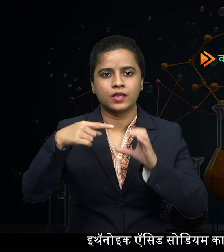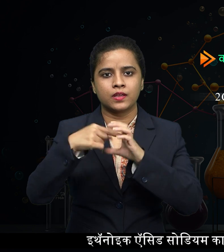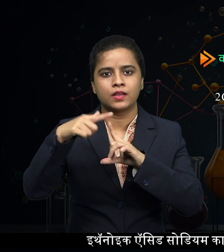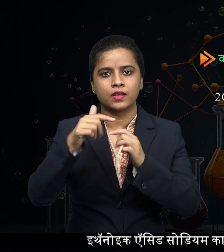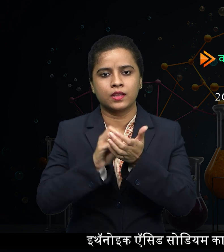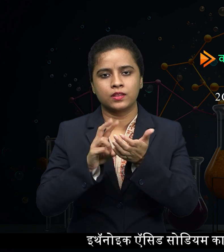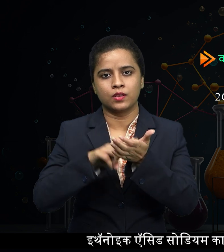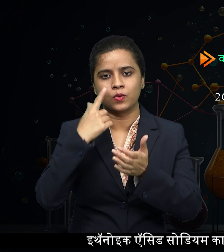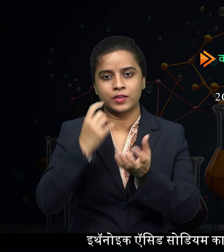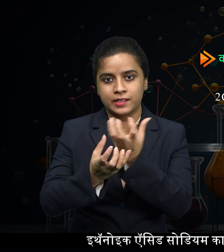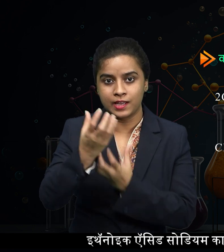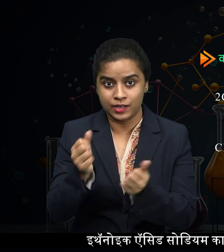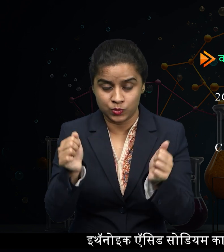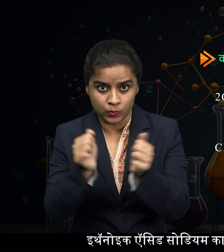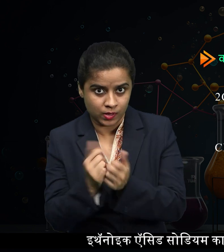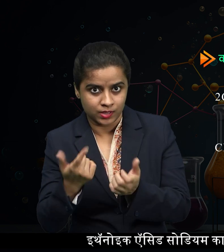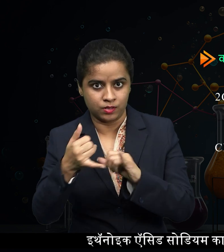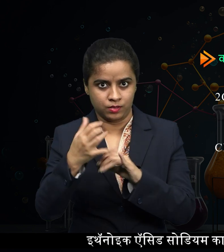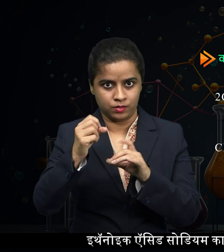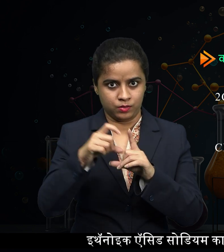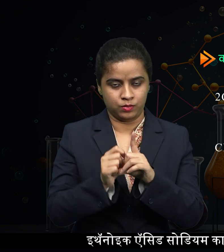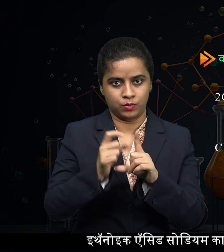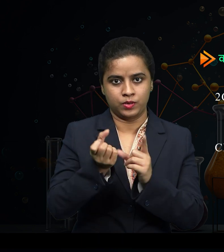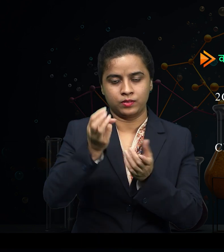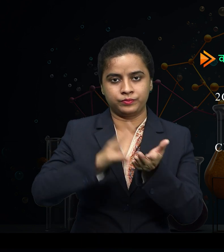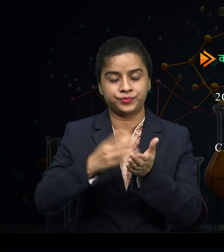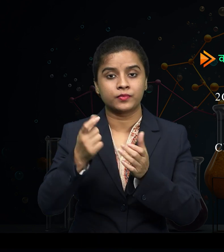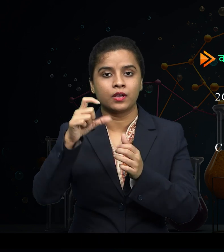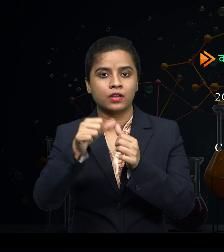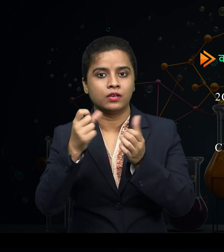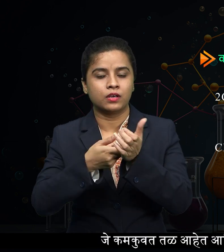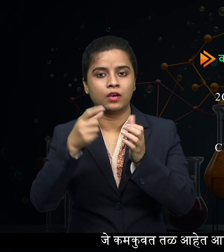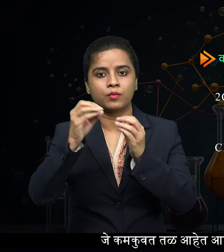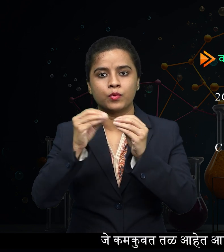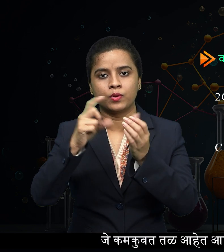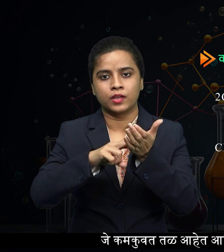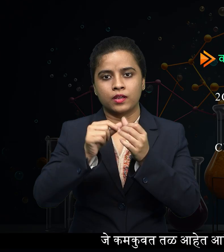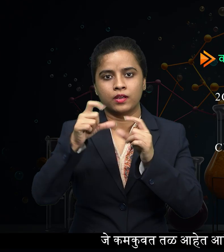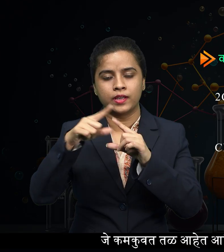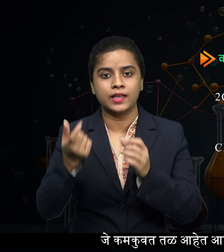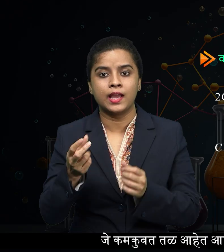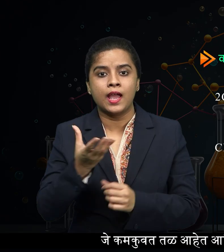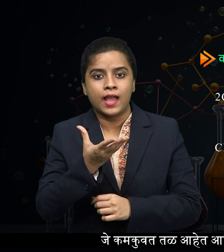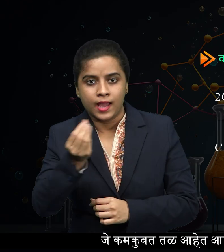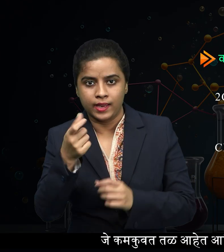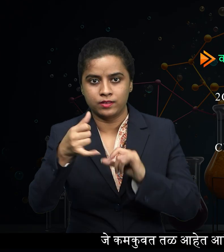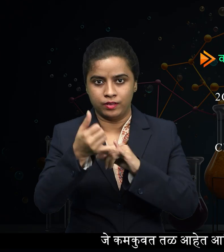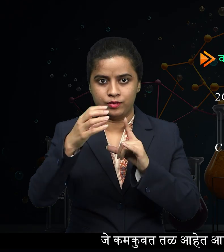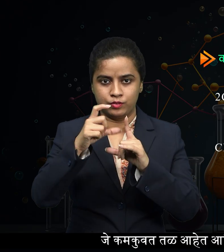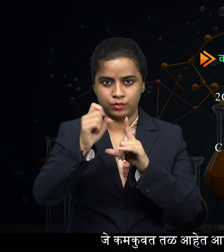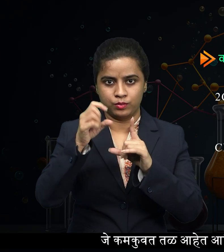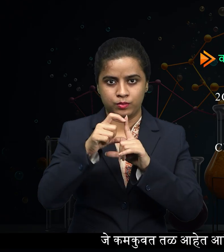इथेनॉइक ॲसिड सोडियम कार्बोनेट आणि सोडियम बायकार्बोनेट यांच्याशी प्रतिक्रिया देते, जे कमकुवत तळ आहेत आणि